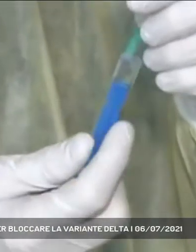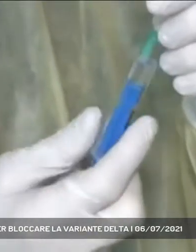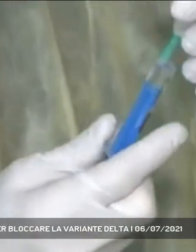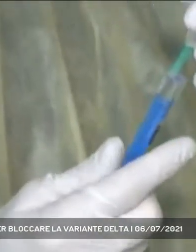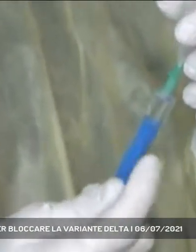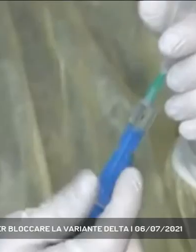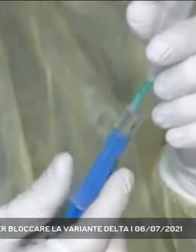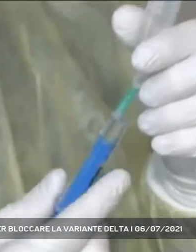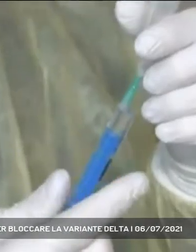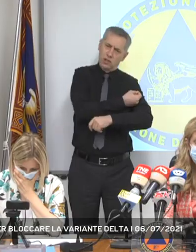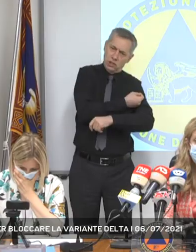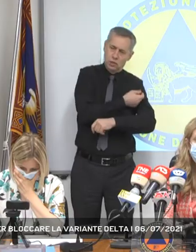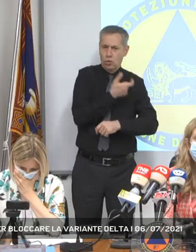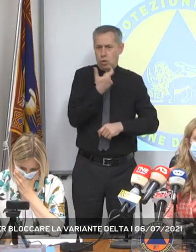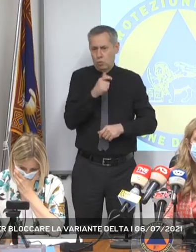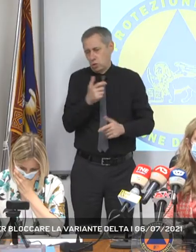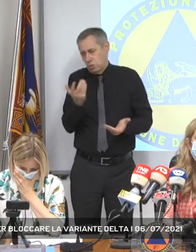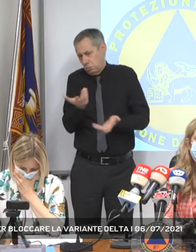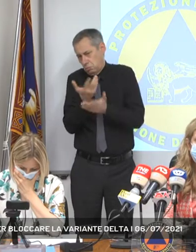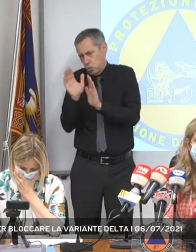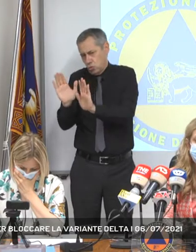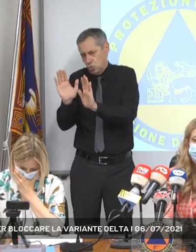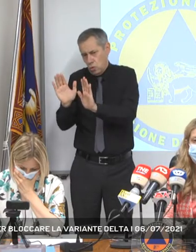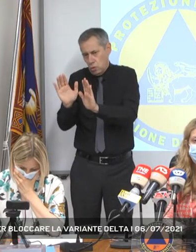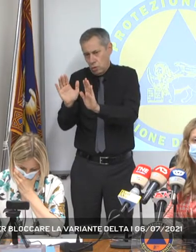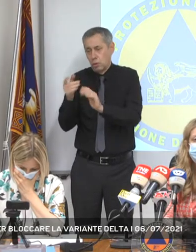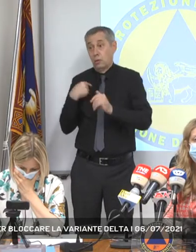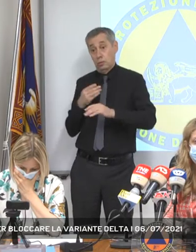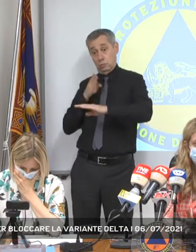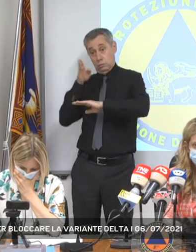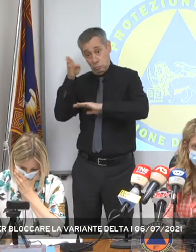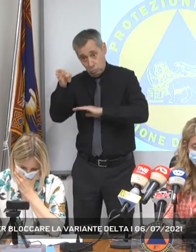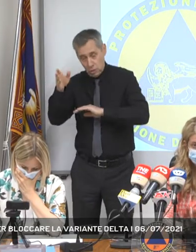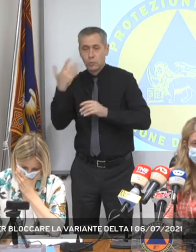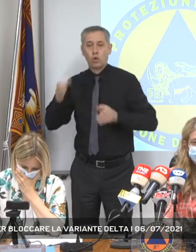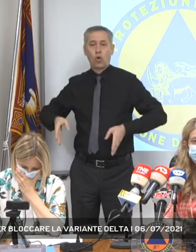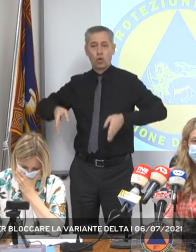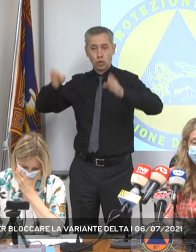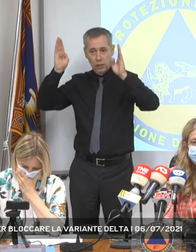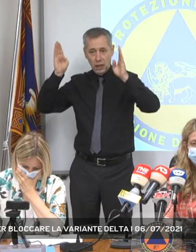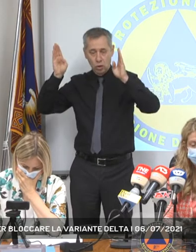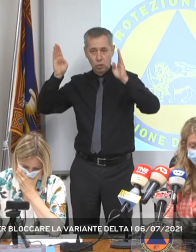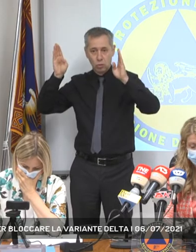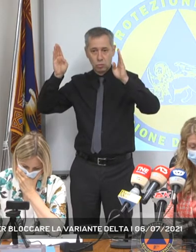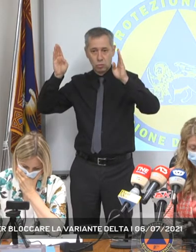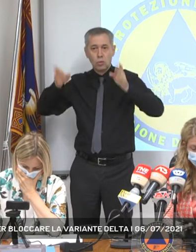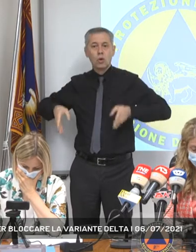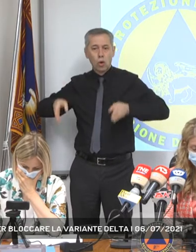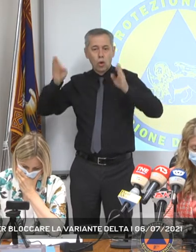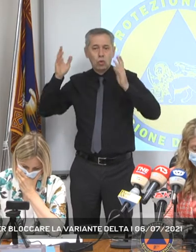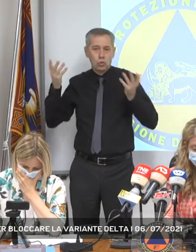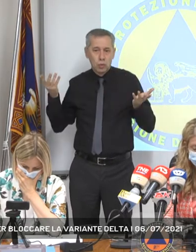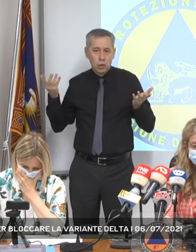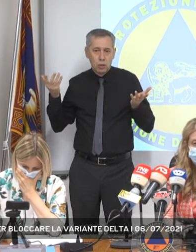potrà essere fatta anche sul posto questo può valere per il condominio quindi il palazzo che fisicamente diciamo